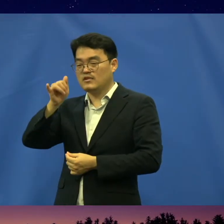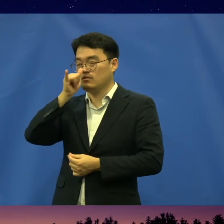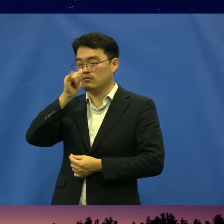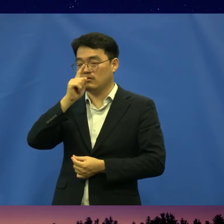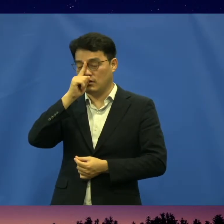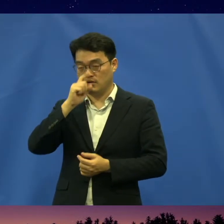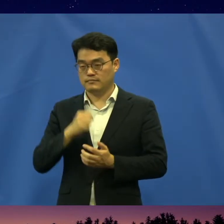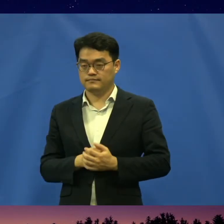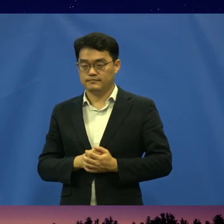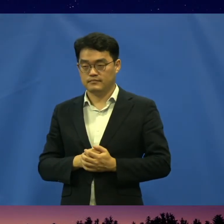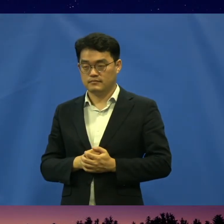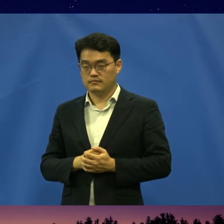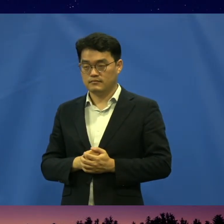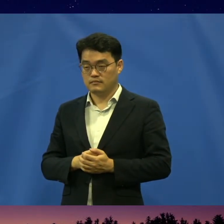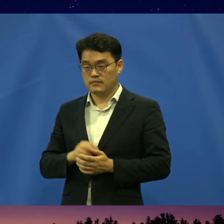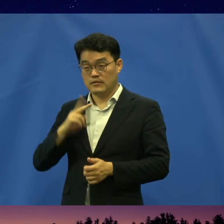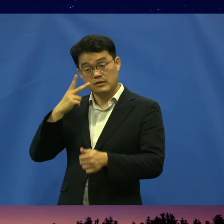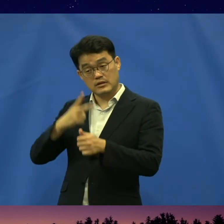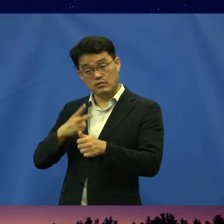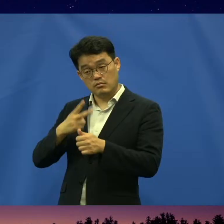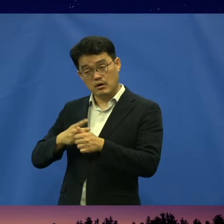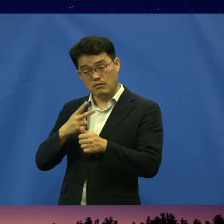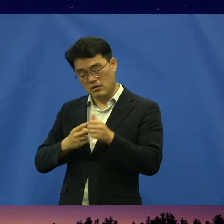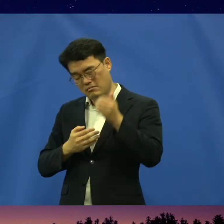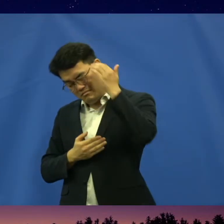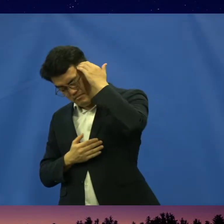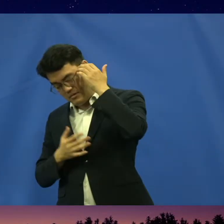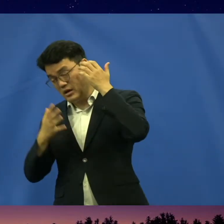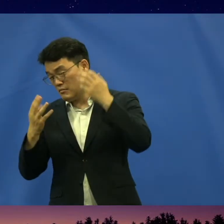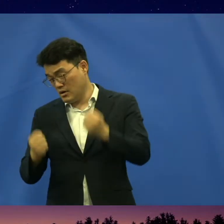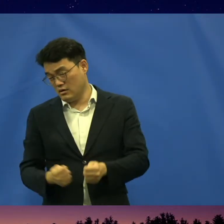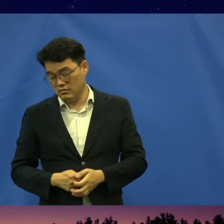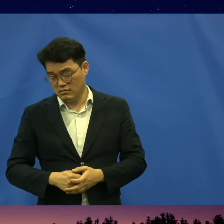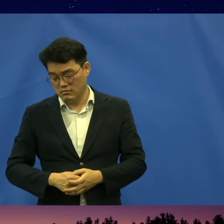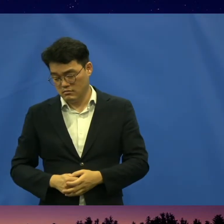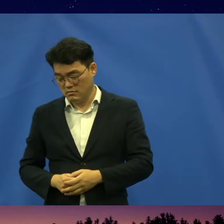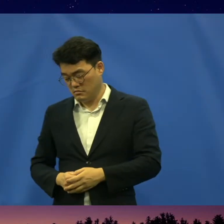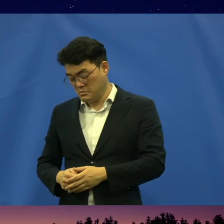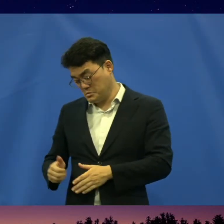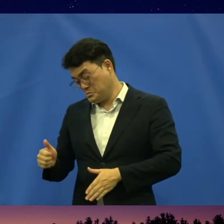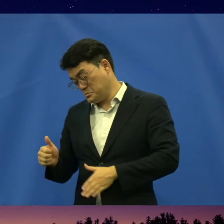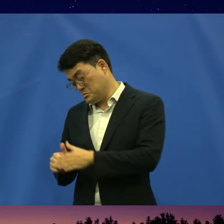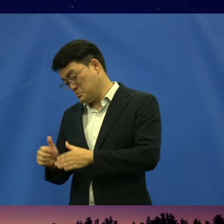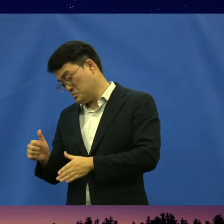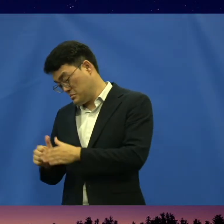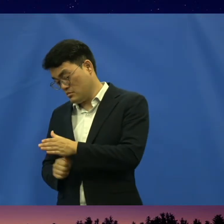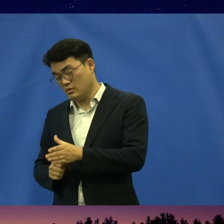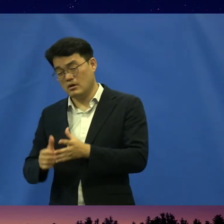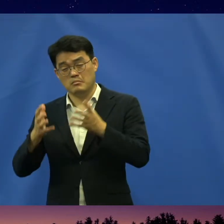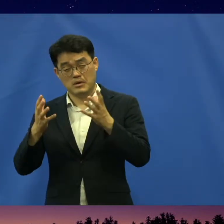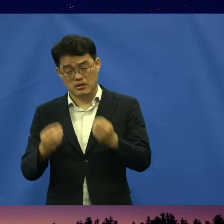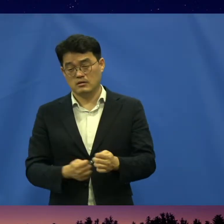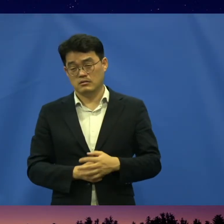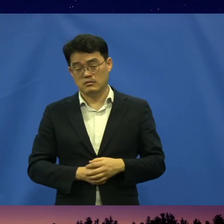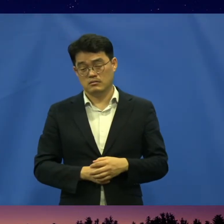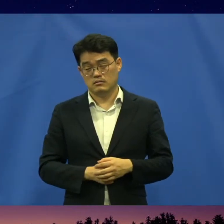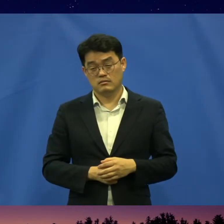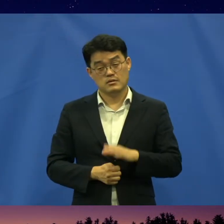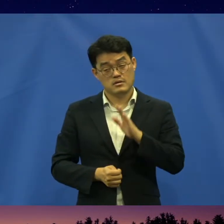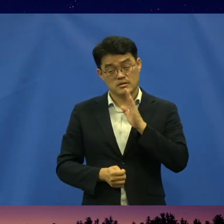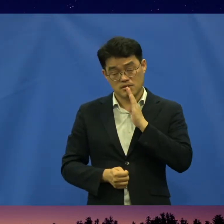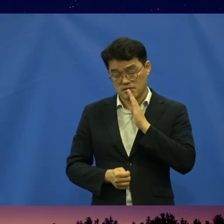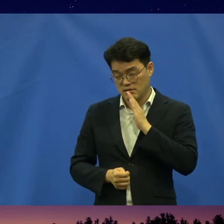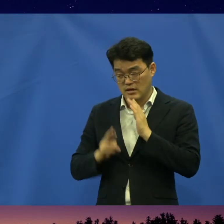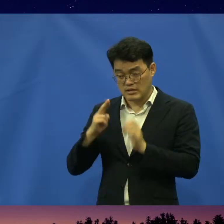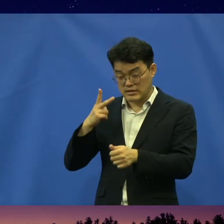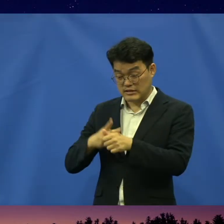여러분, 사도 바울에게 방해가 얼마나 많았어요. 그를 죽이려고 했던, 그를 모함했던, 그를 진짜 암살하려고